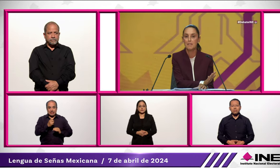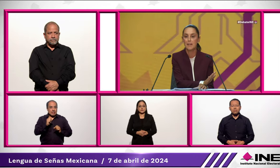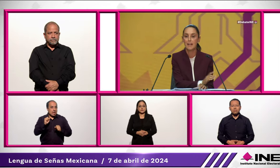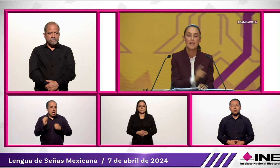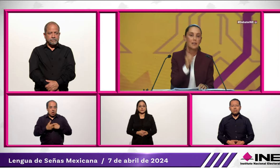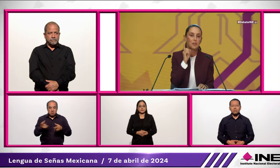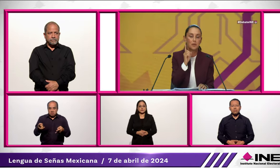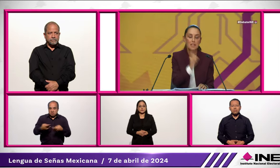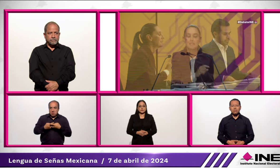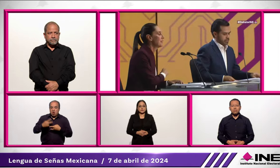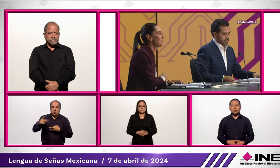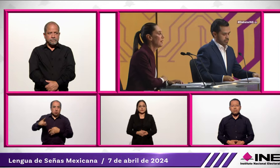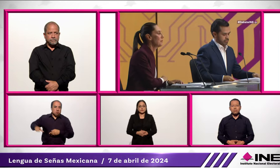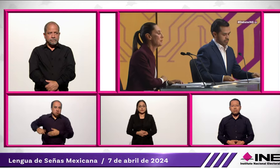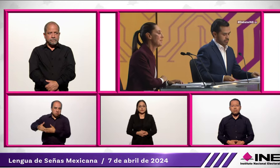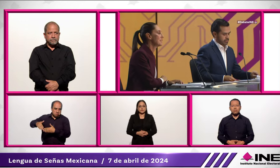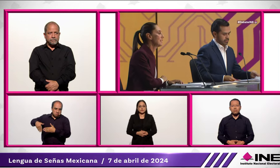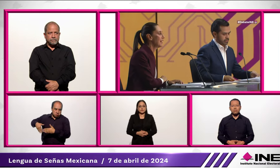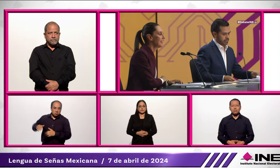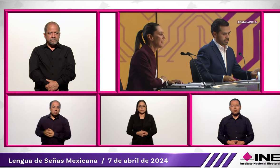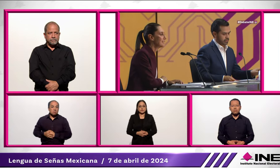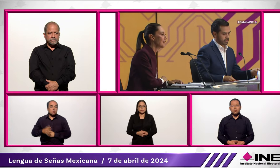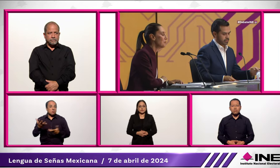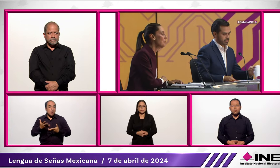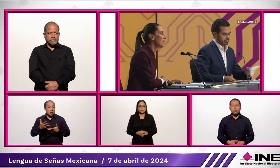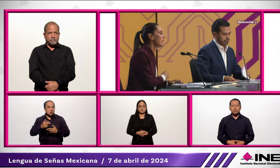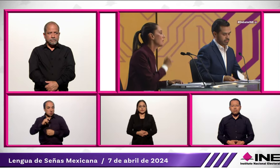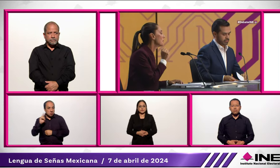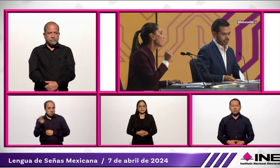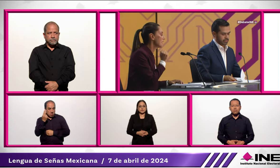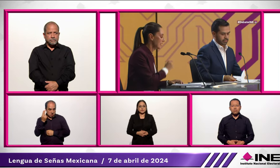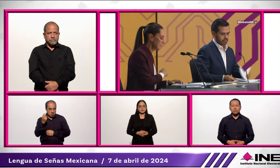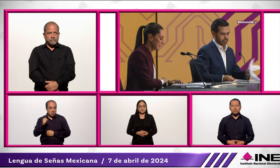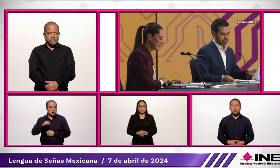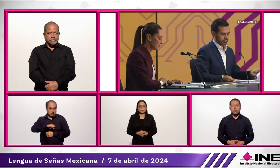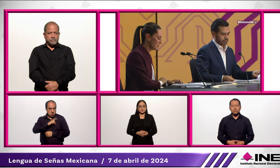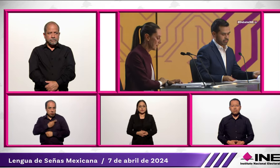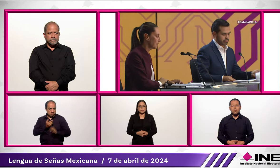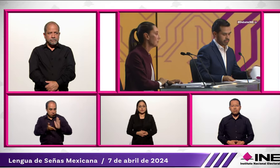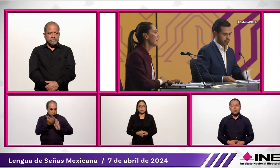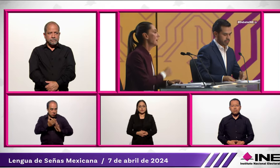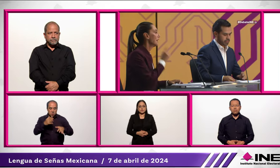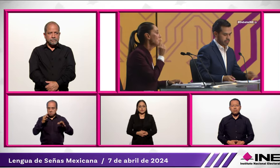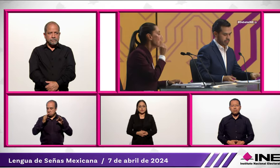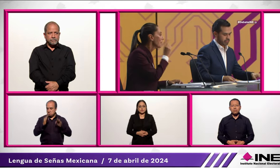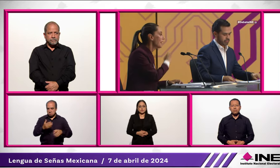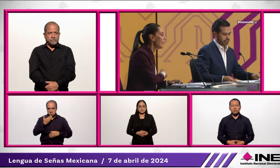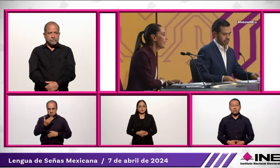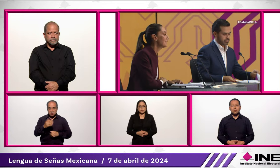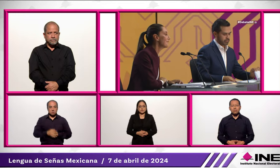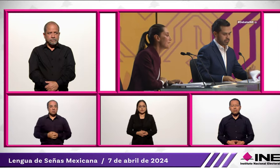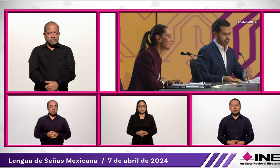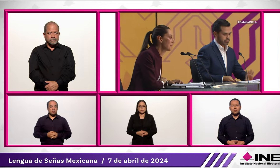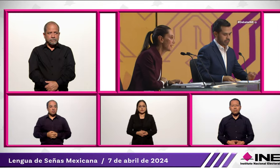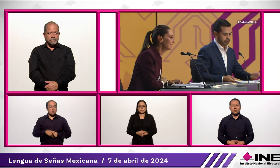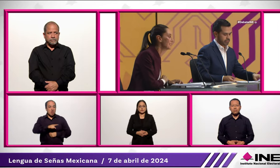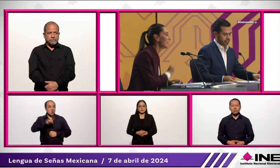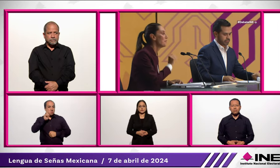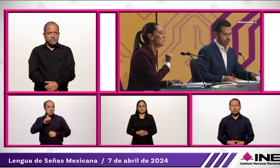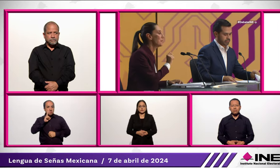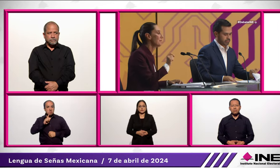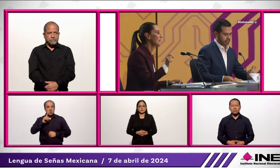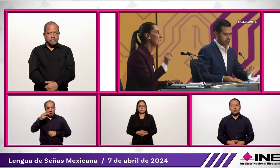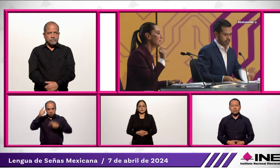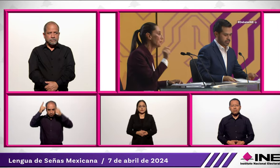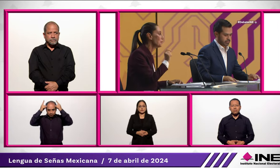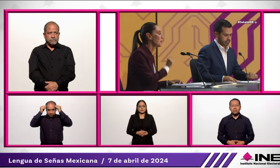periodo neoliberal. Yo hice una universidad de la salud con excelentes resultados. Empoderar a las enfermeras, que es